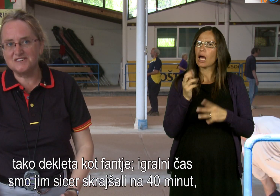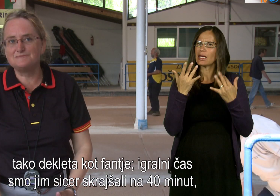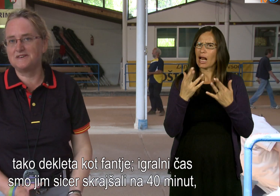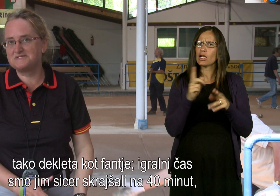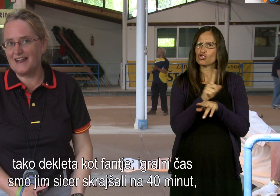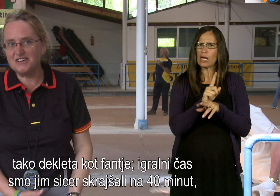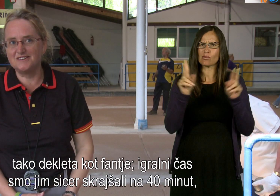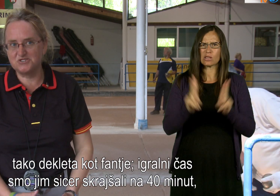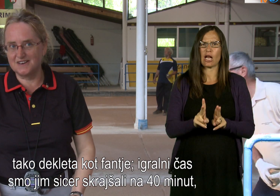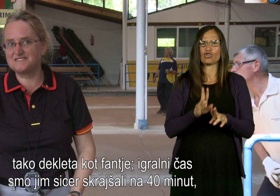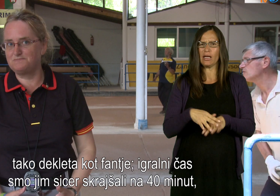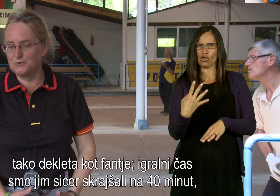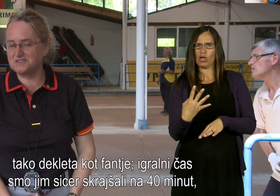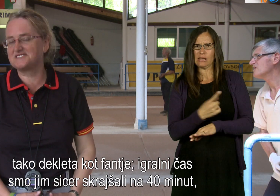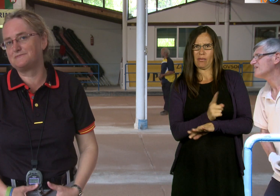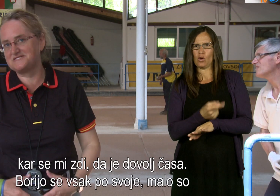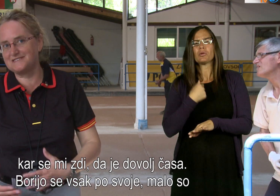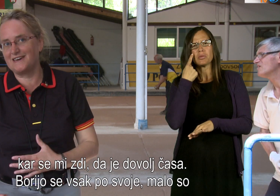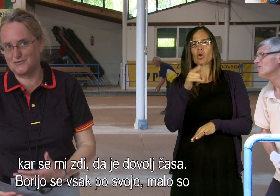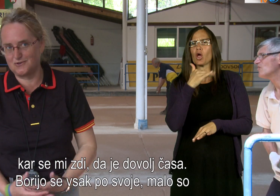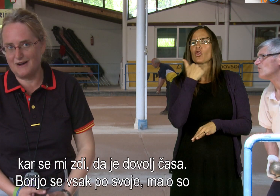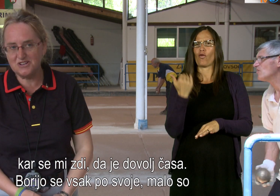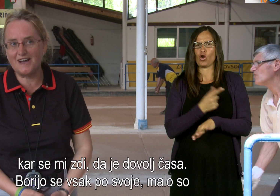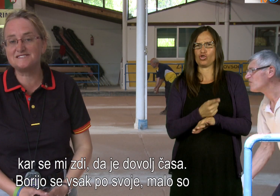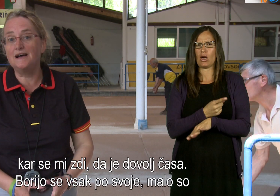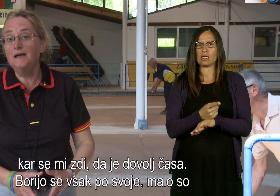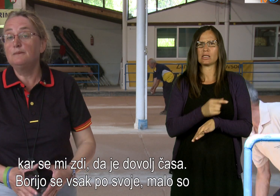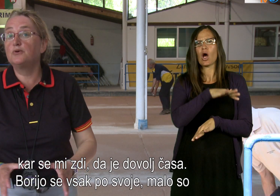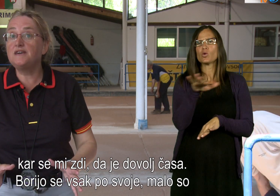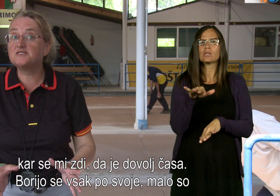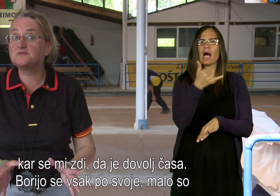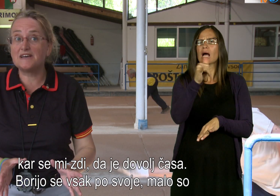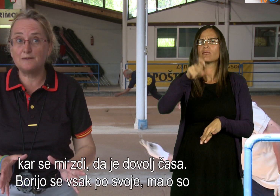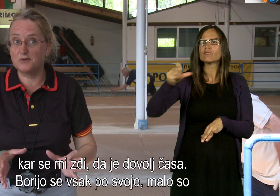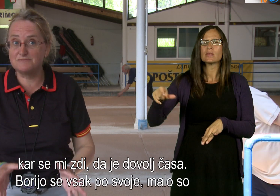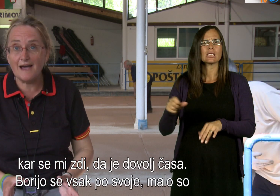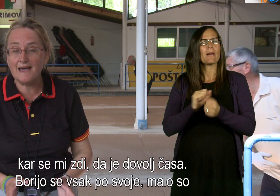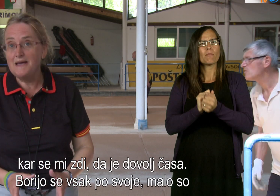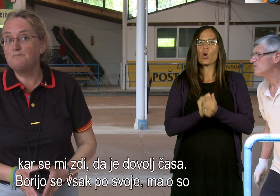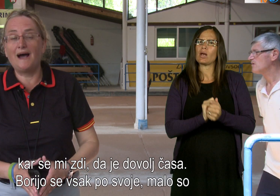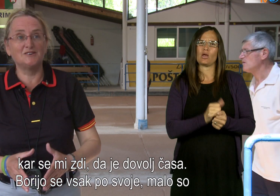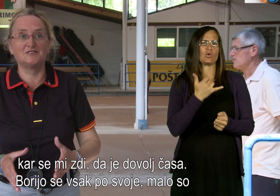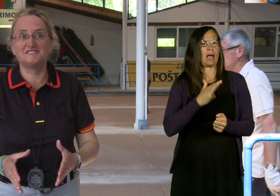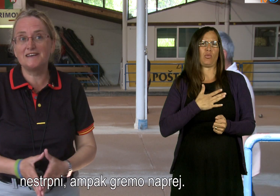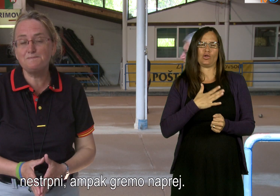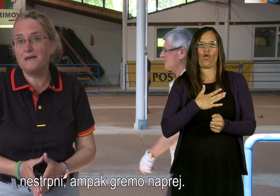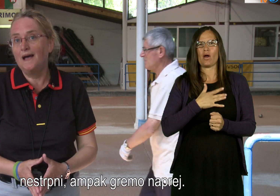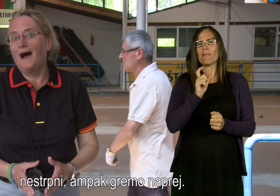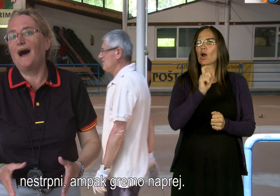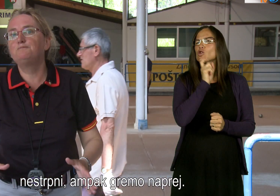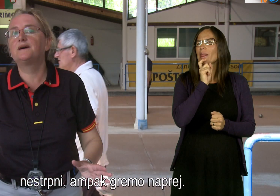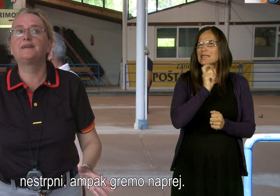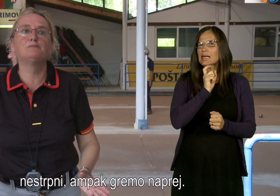igralni čas smo jim skrajšali na 40 minut, ker se mi zdi, da je to dovolj časa. Borijo se vsak po svoje, malo so